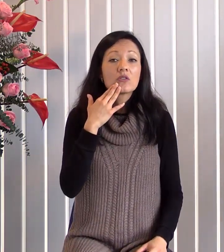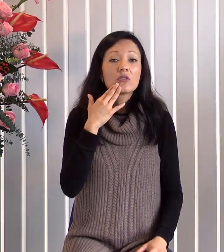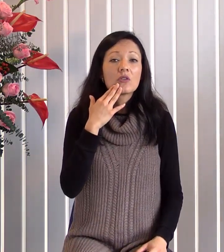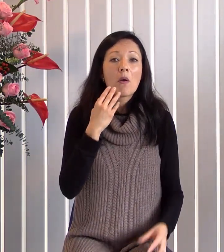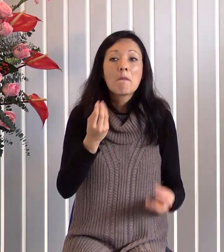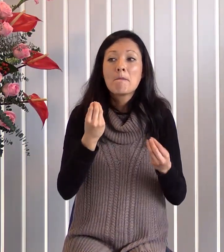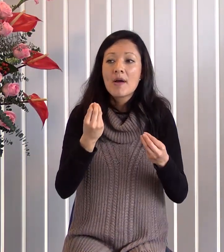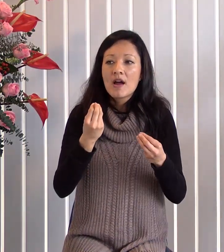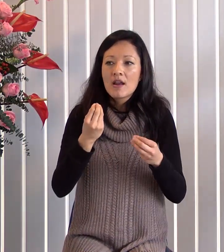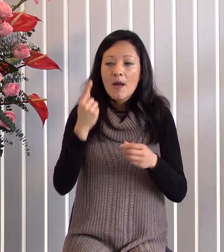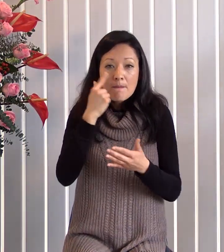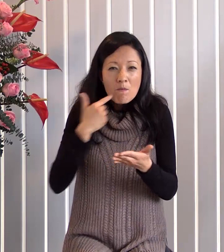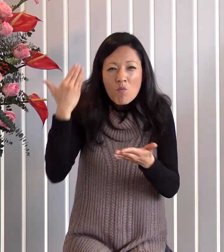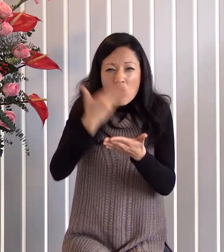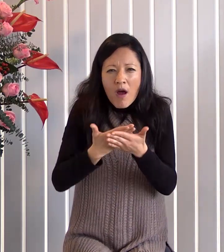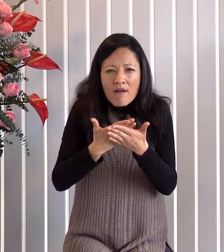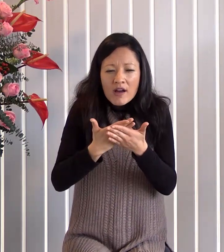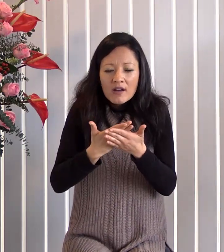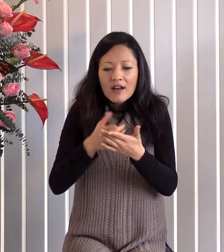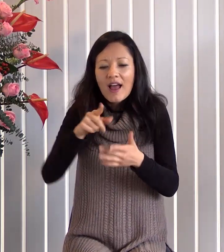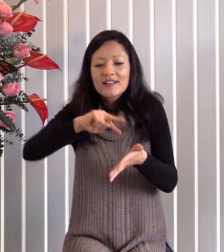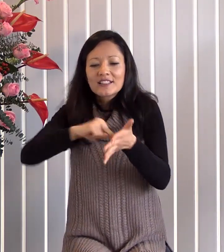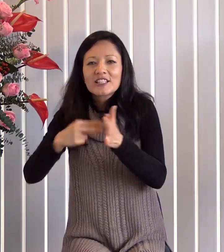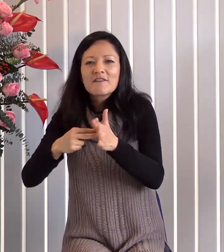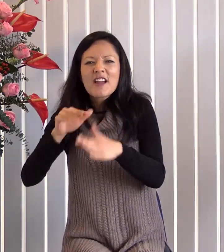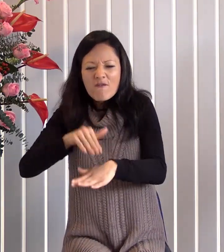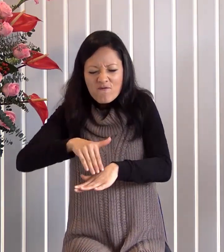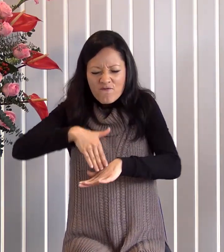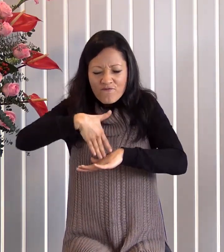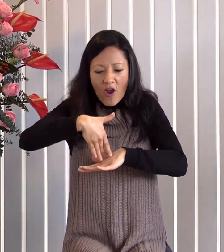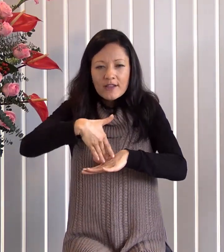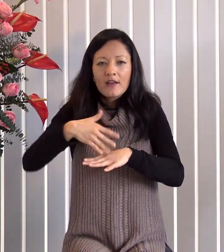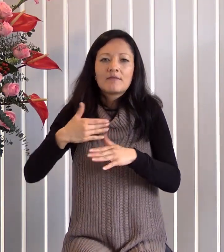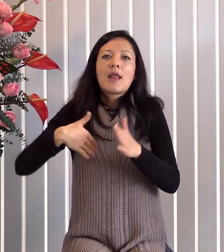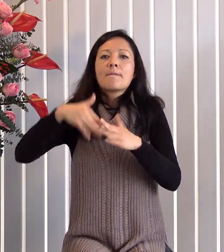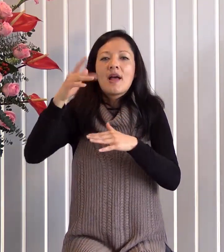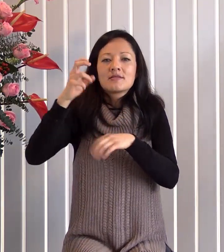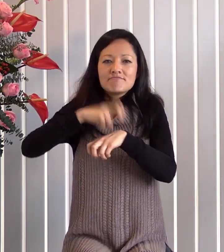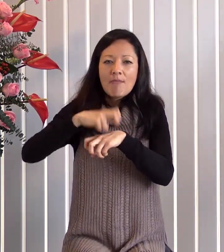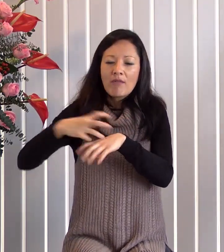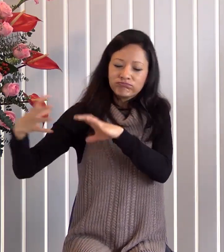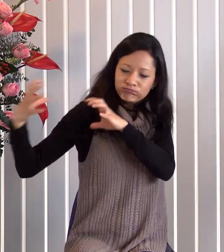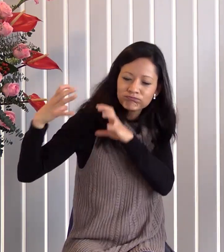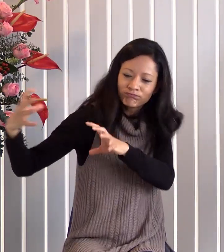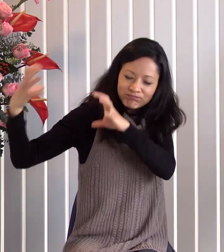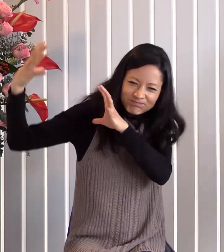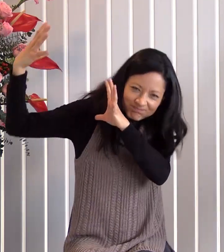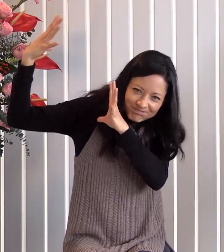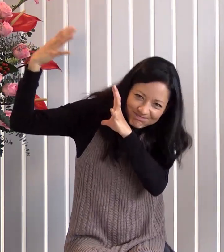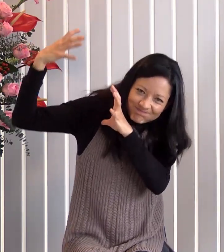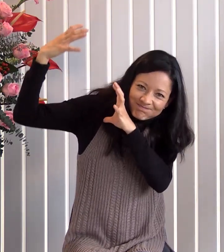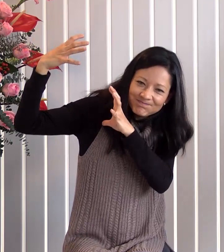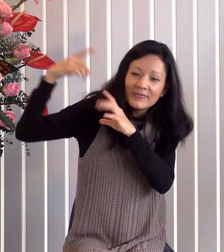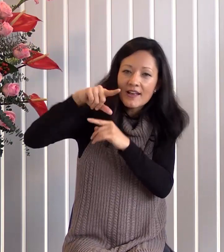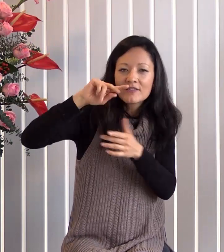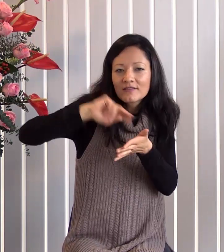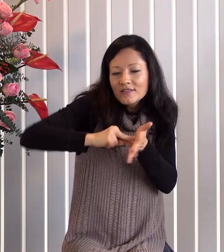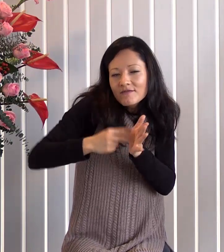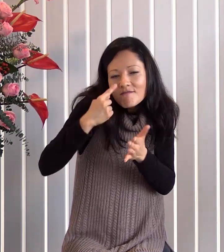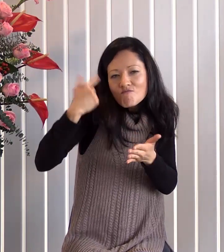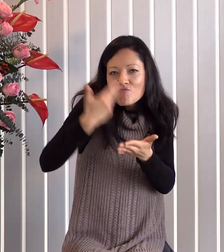tener fuerza para poder cargar más bultos de papa, viejo. Para eso es que es la prueba,